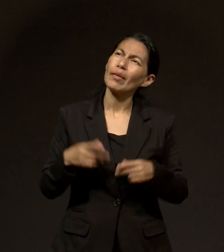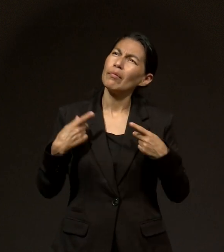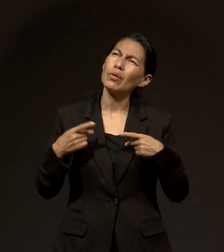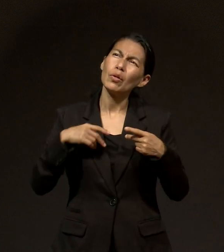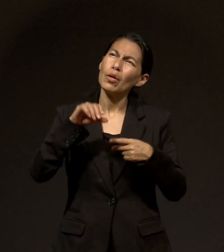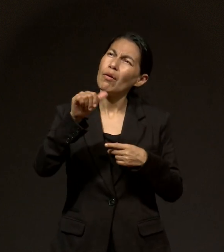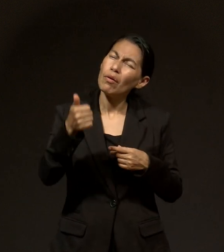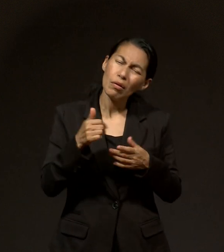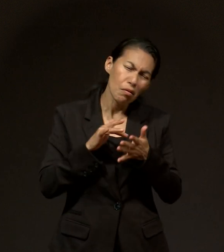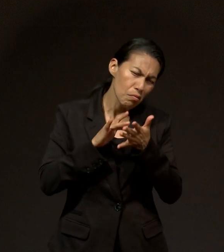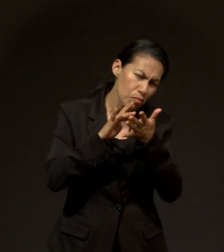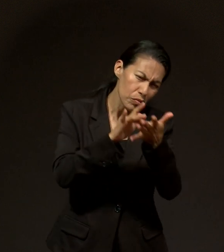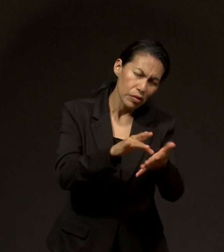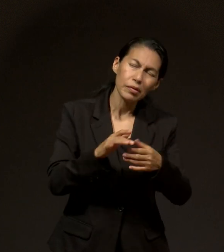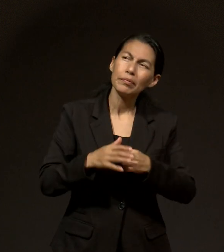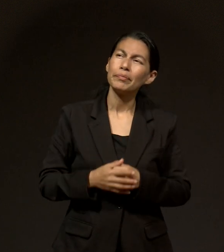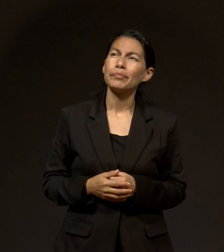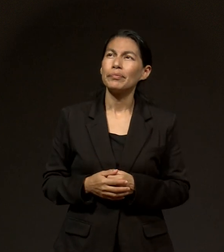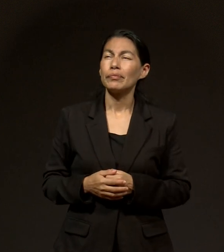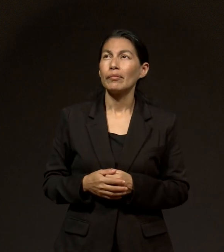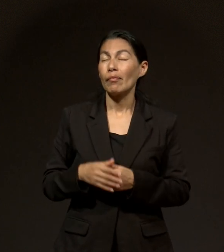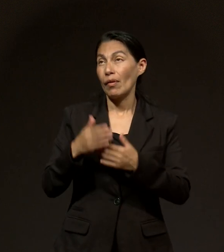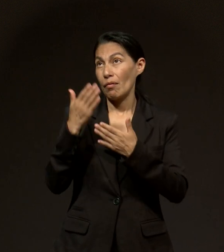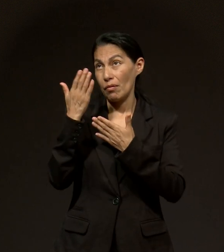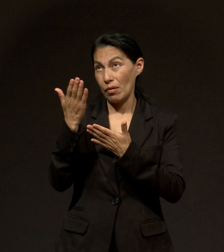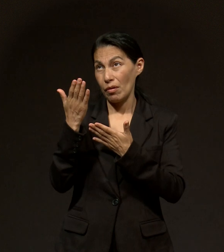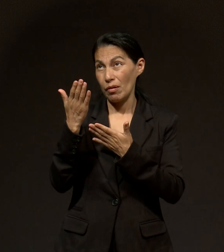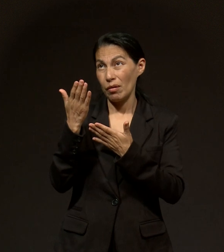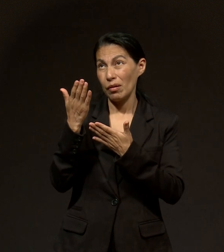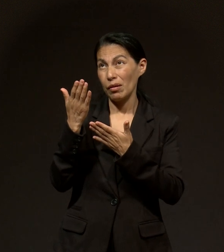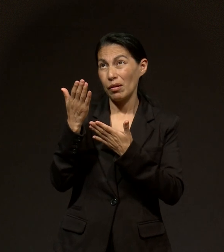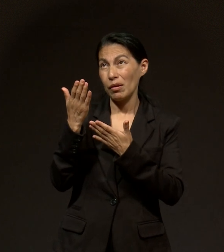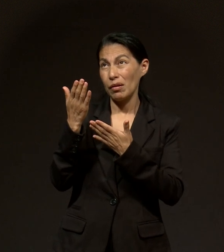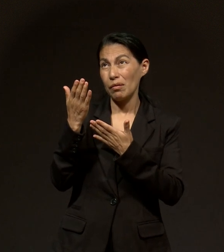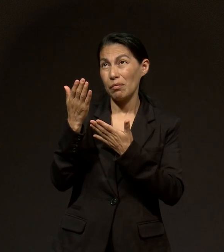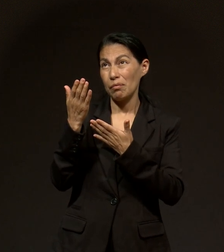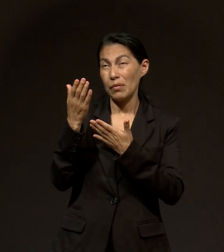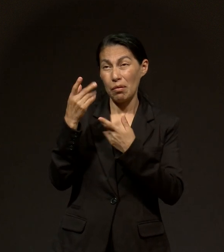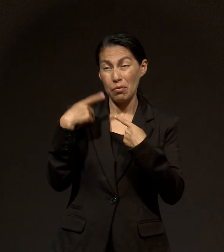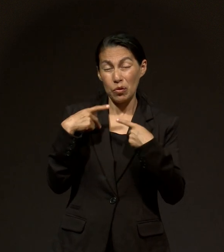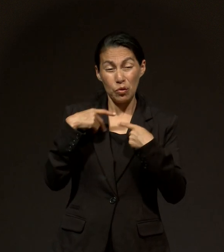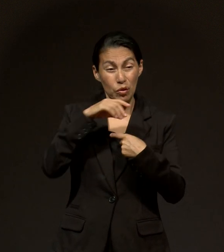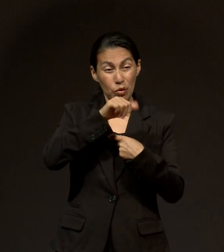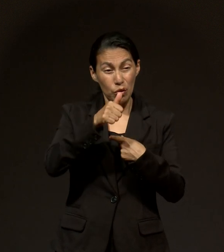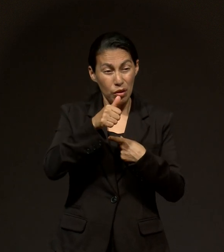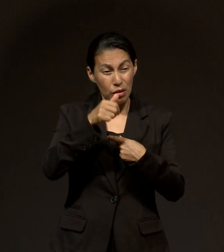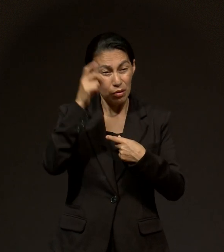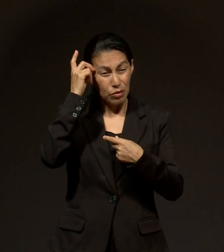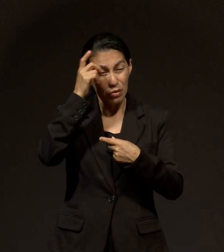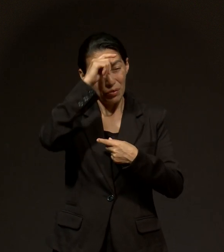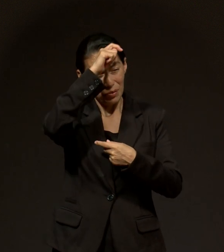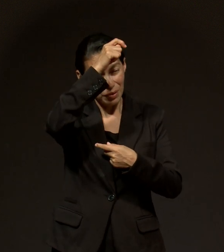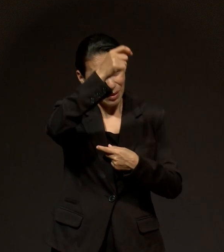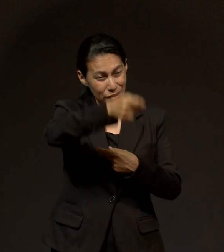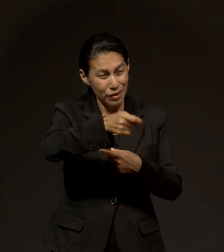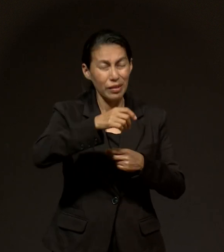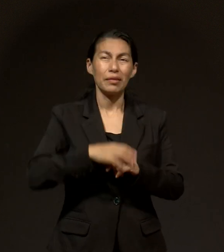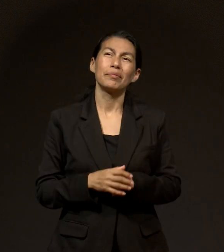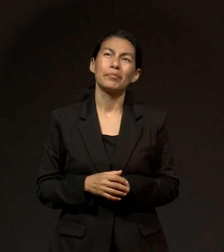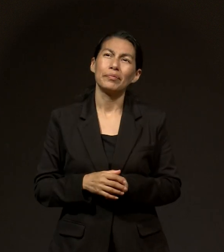apoyar y confortar a otros también. Debemos pedir para hacer canales de bendición, para que la